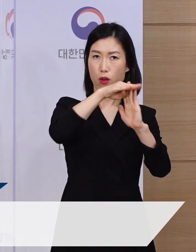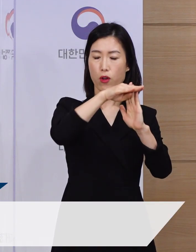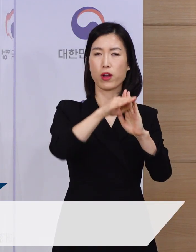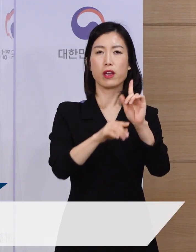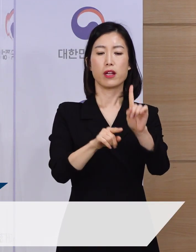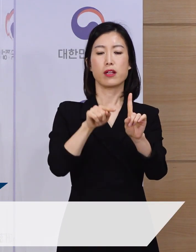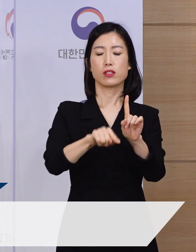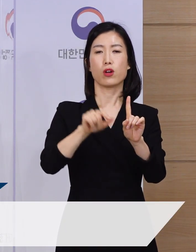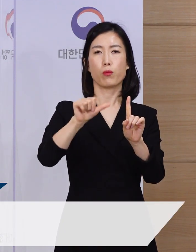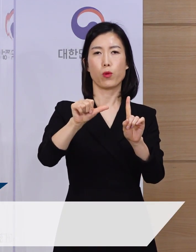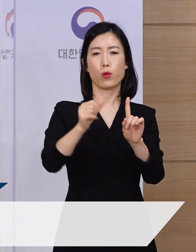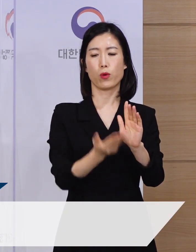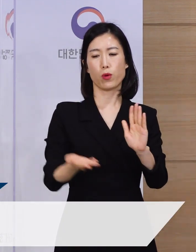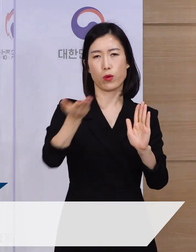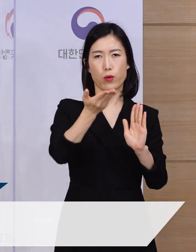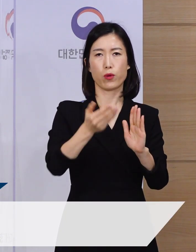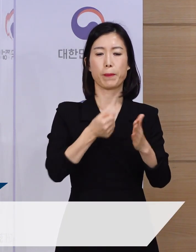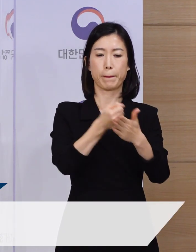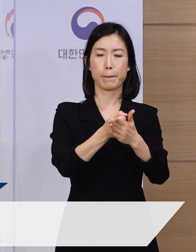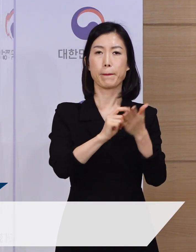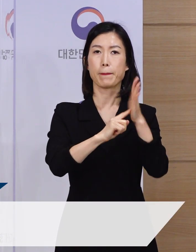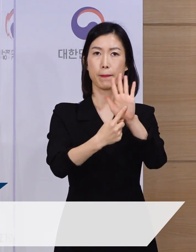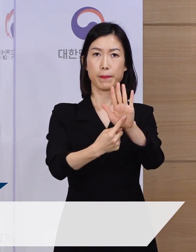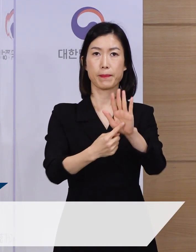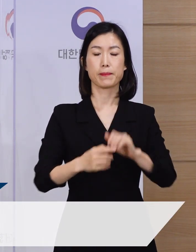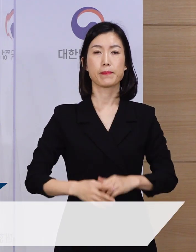1.5단계로 객상하기로 결정하였습니다.